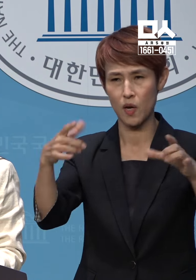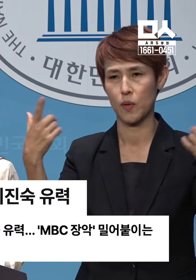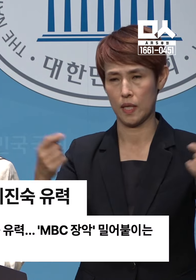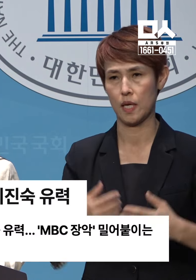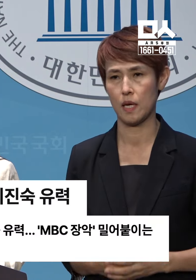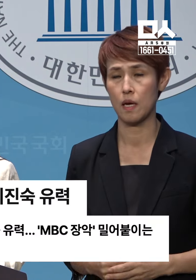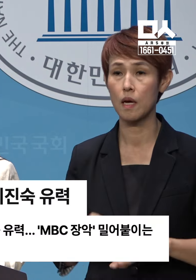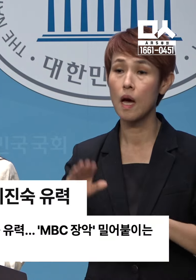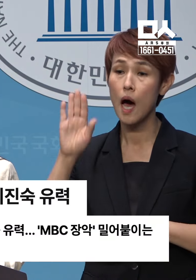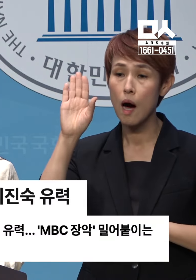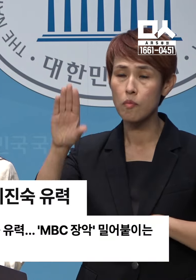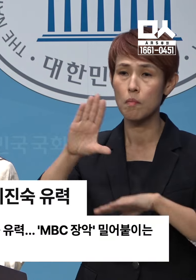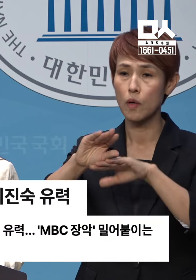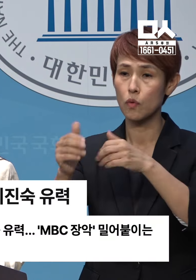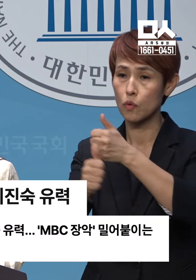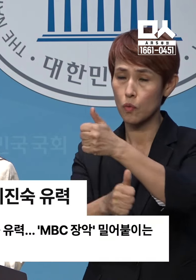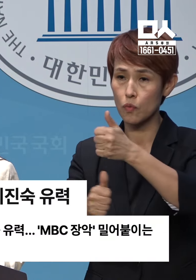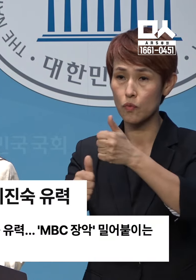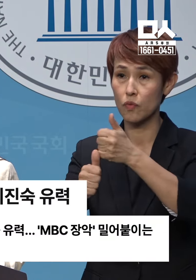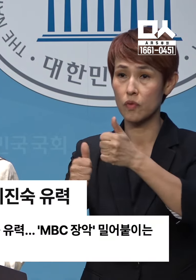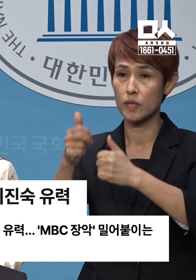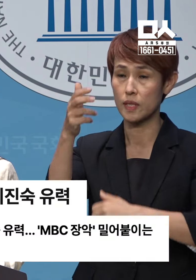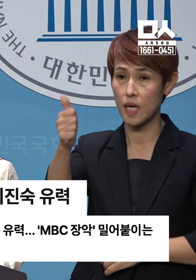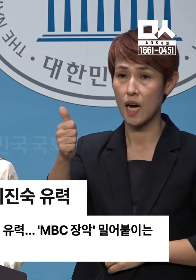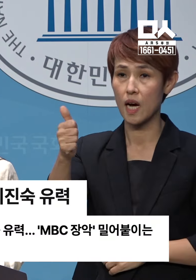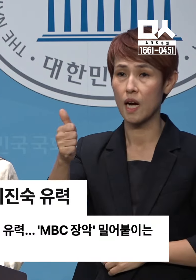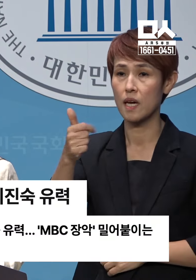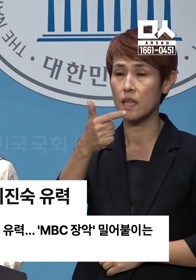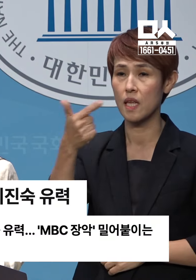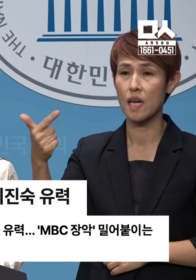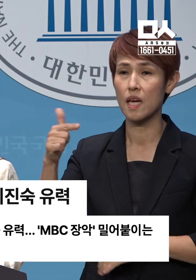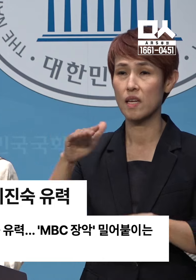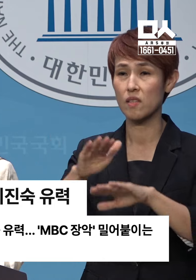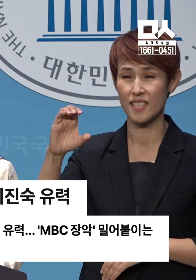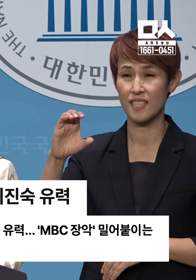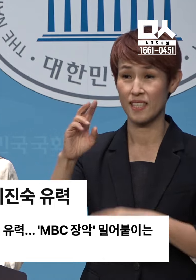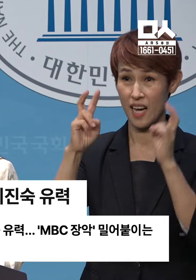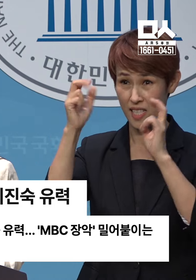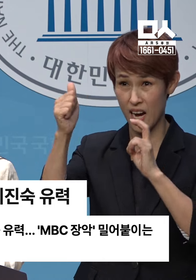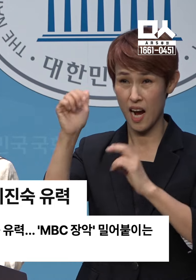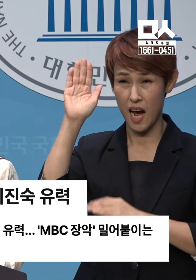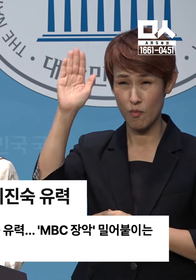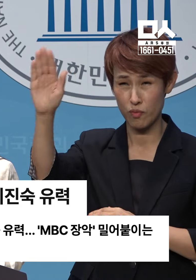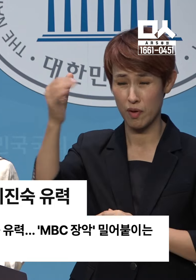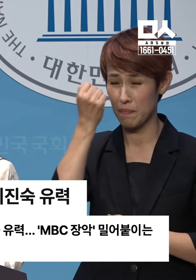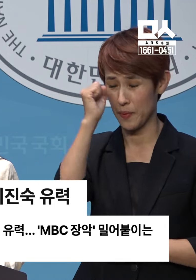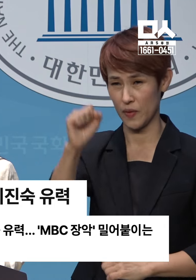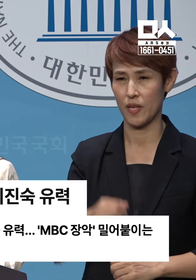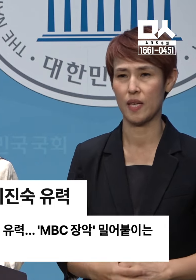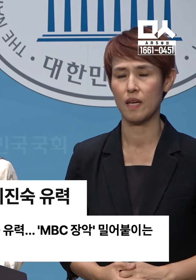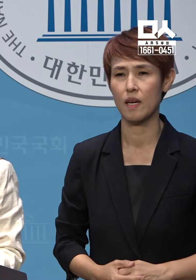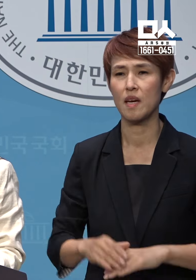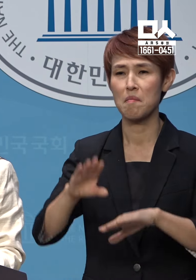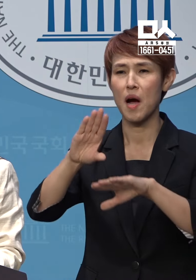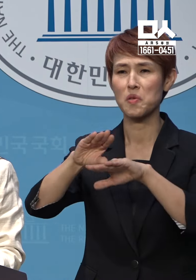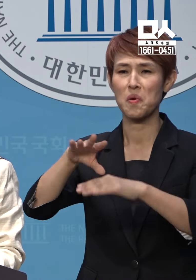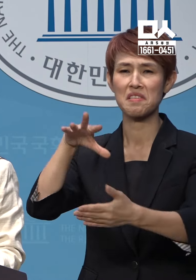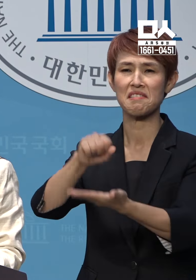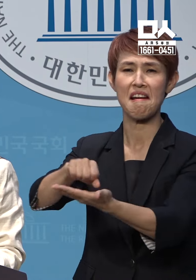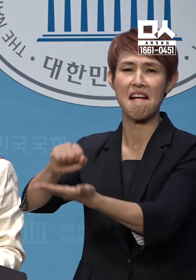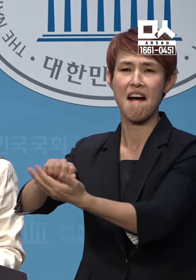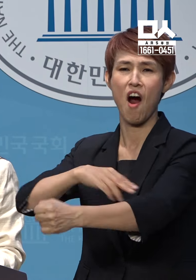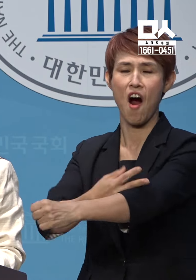거론되는 이진숙 전 대전 mbc 사장의 앞날도 뻔합니다 방송 장악이라는 탁월한 실력을 가진